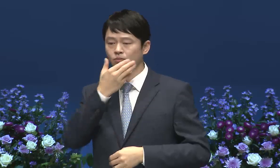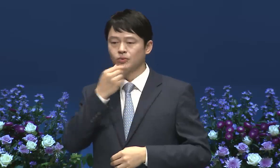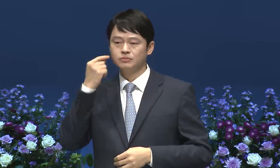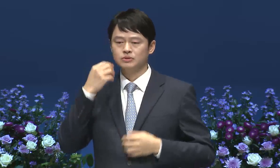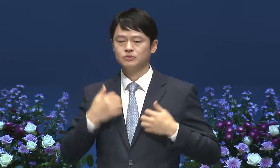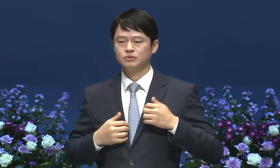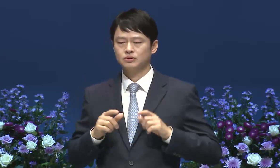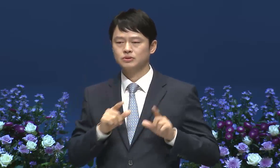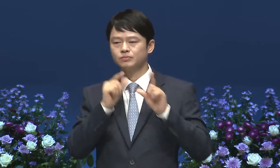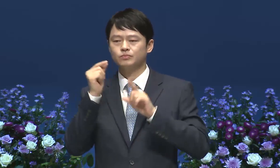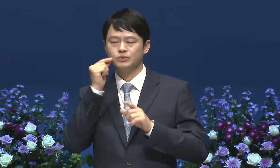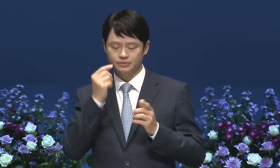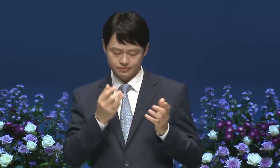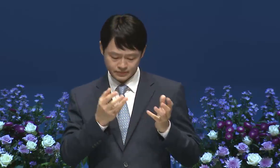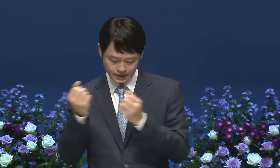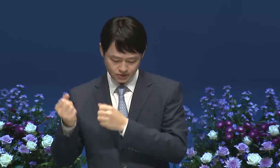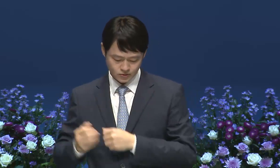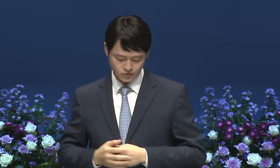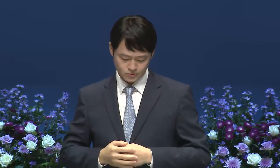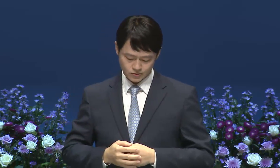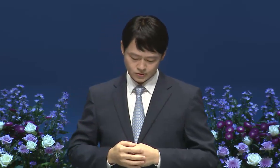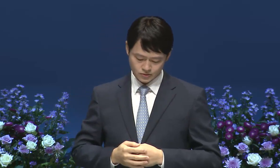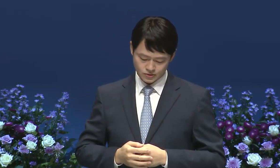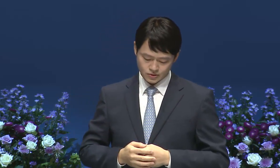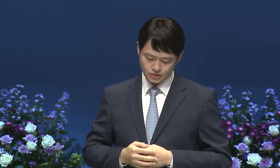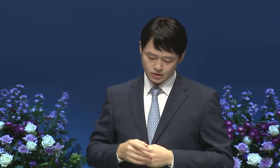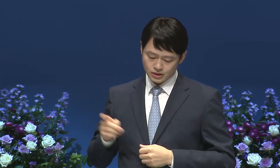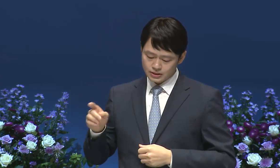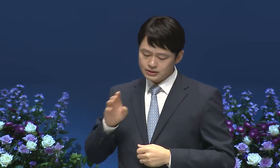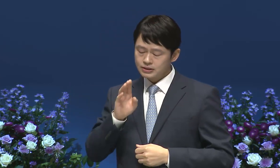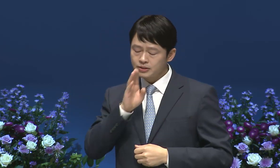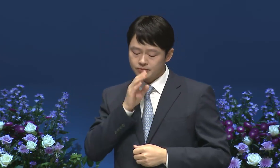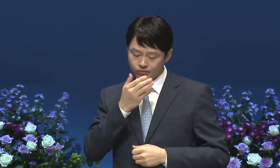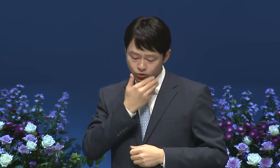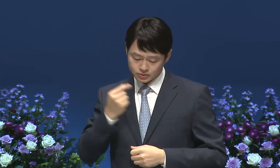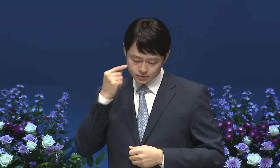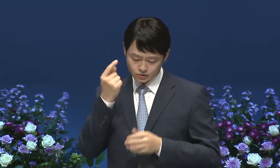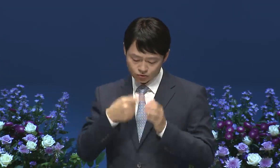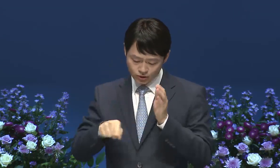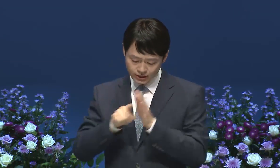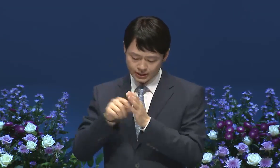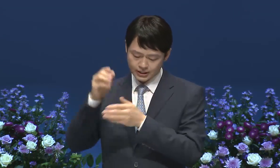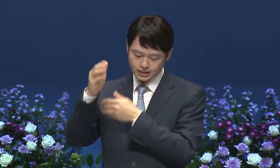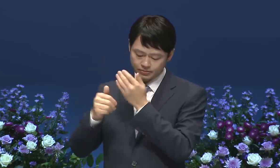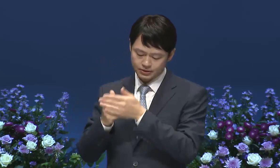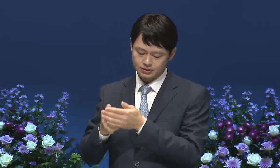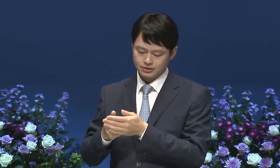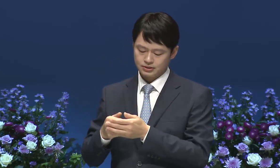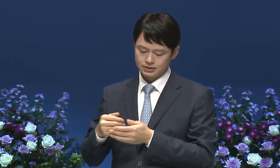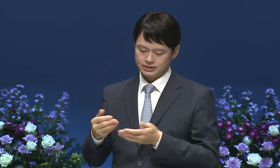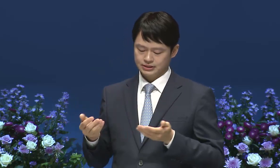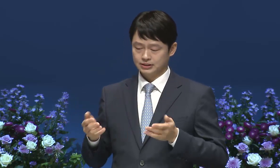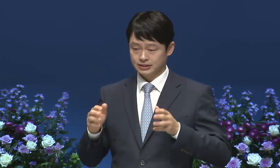그래서 예수 그리스도의 온전한 각인, 뿌리, 체질이 꼭 필요한 나라이기도 합니다. 우리가 가진 이